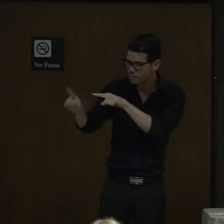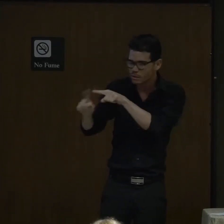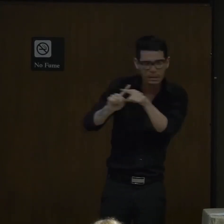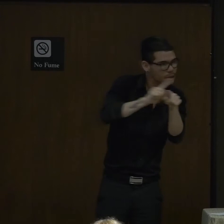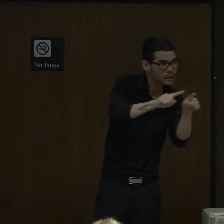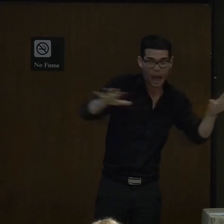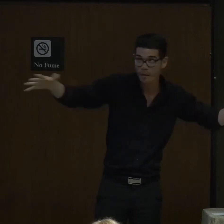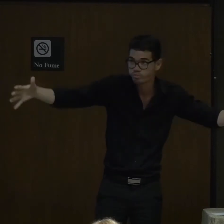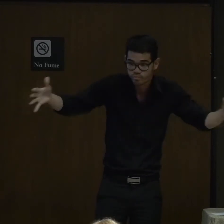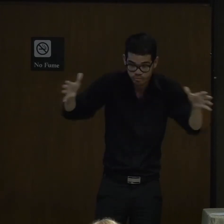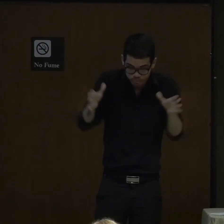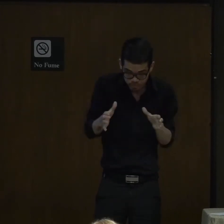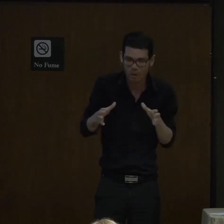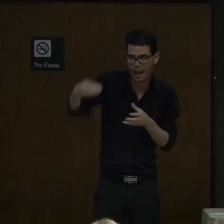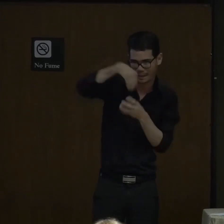colaboración